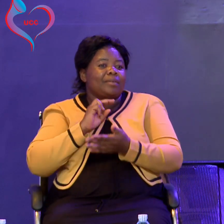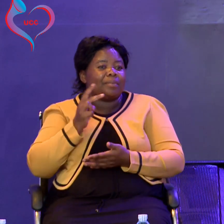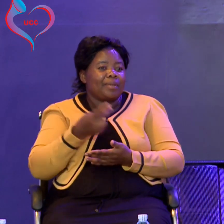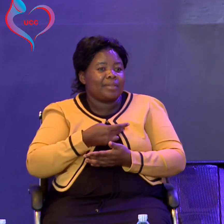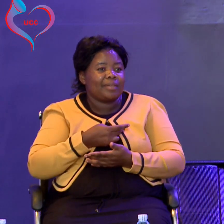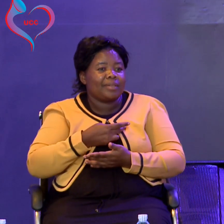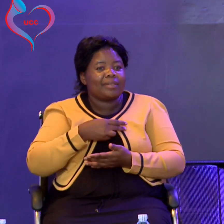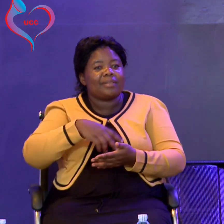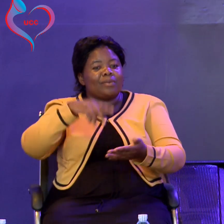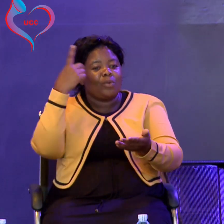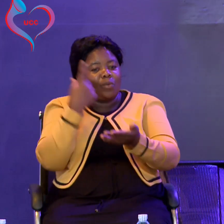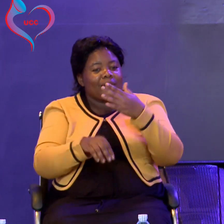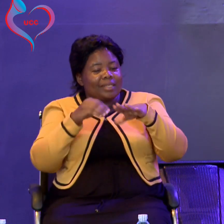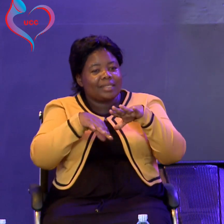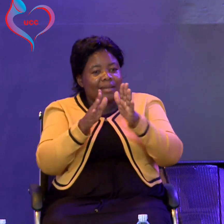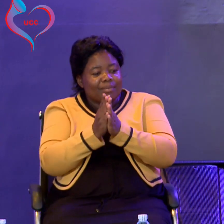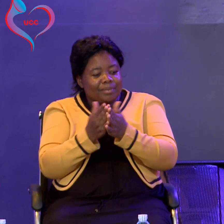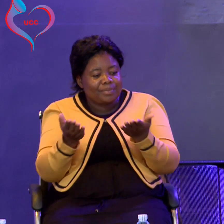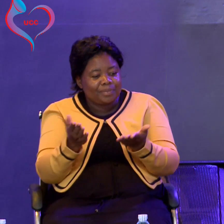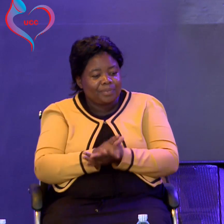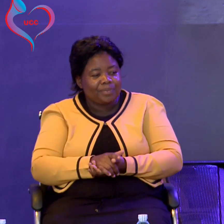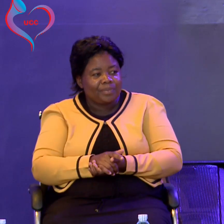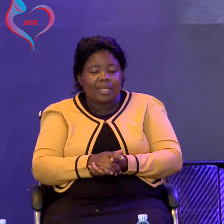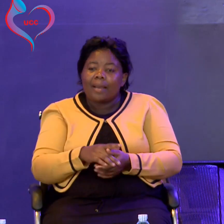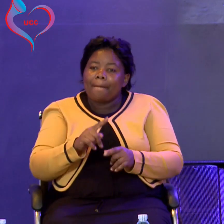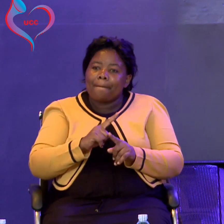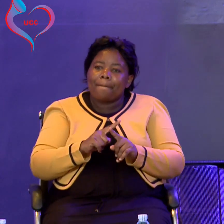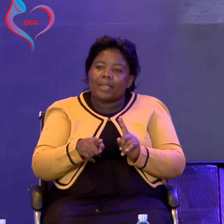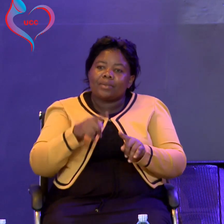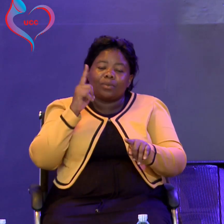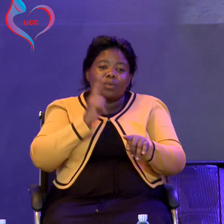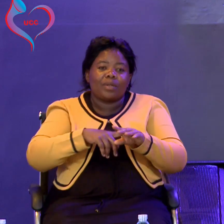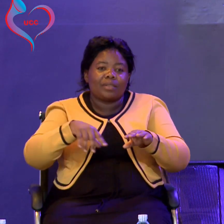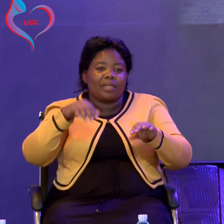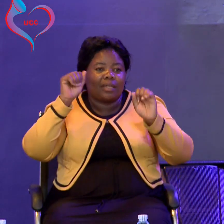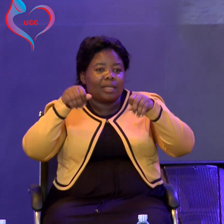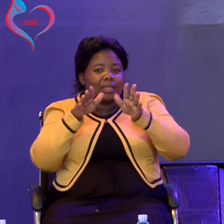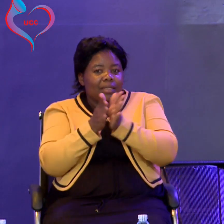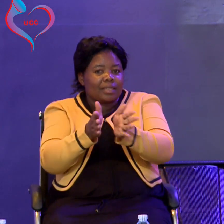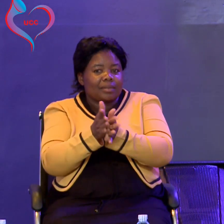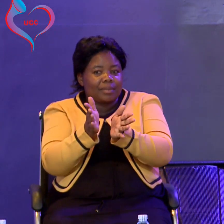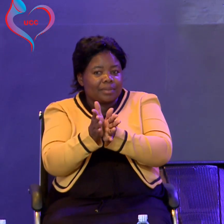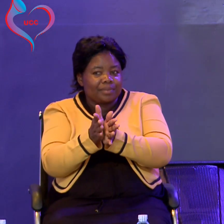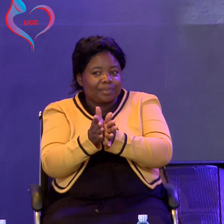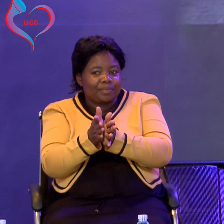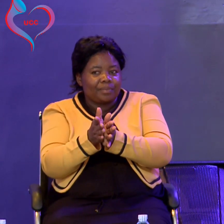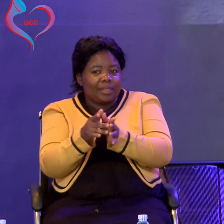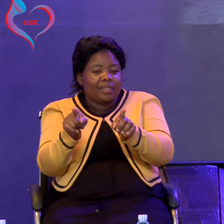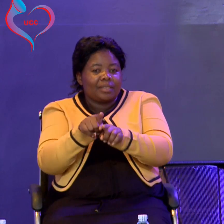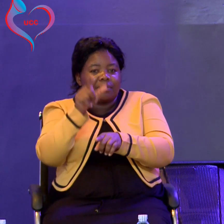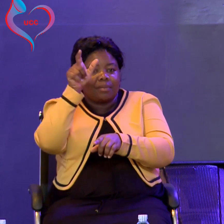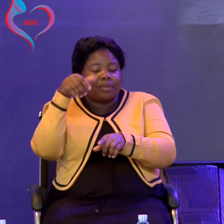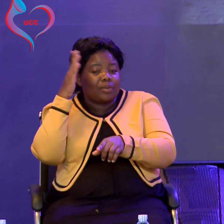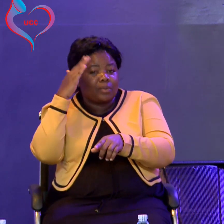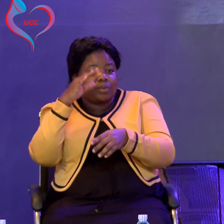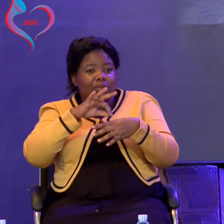Okutunyonyola ddala kiki ekiri mu katabo ako. Naye kyenyinza okwogera ng'akasomyeko ekitono ate n'omuntu amanyi ebintu